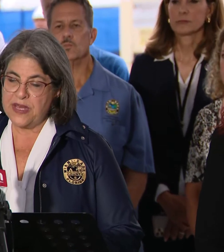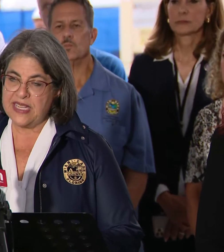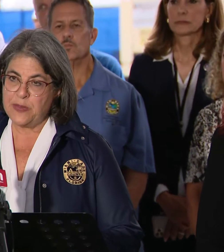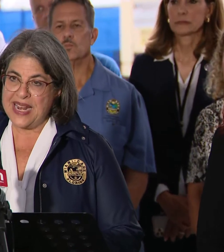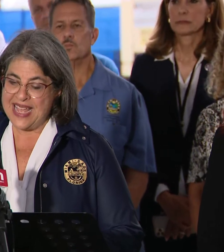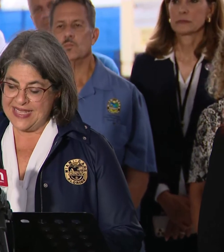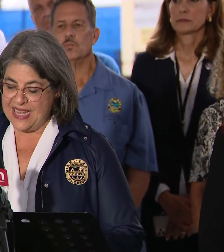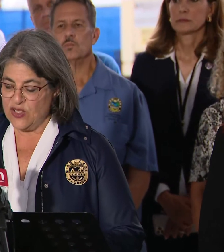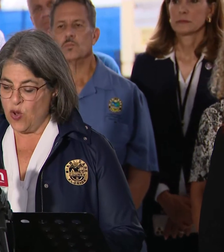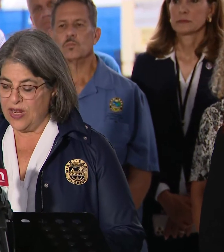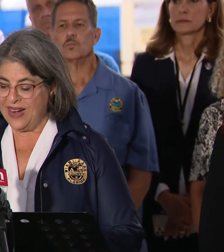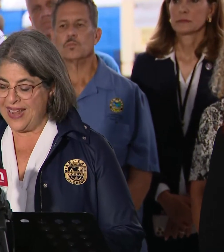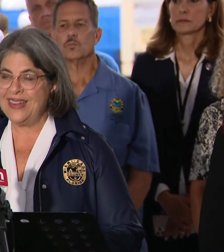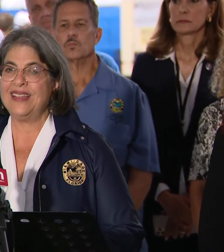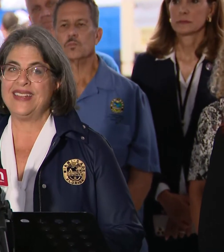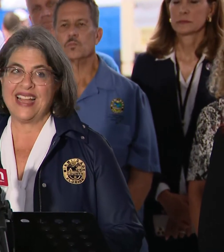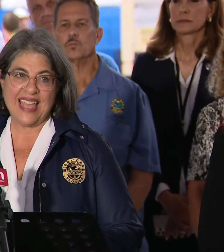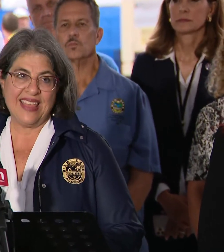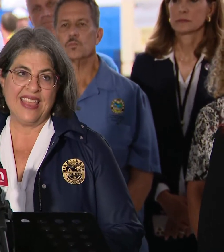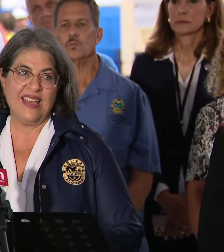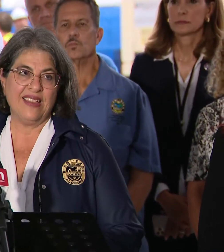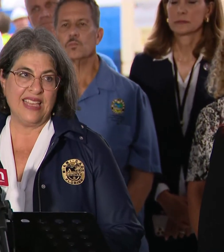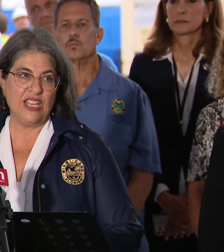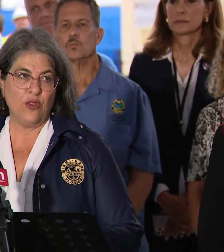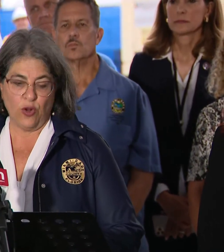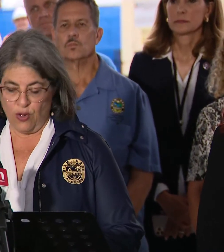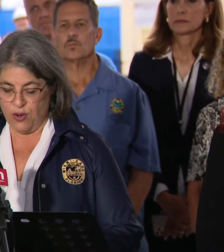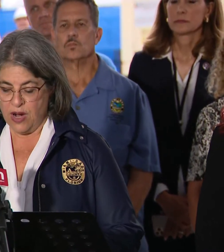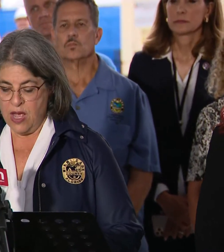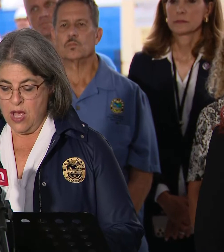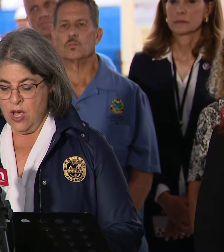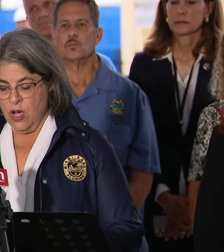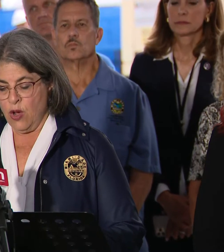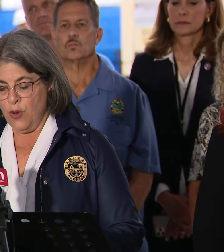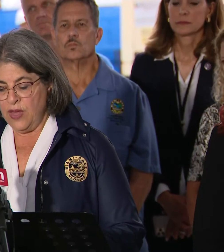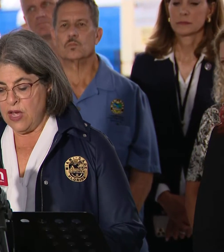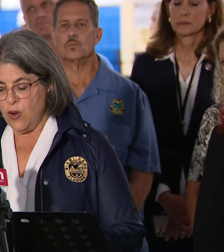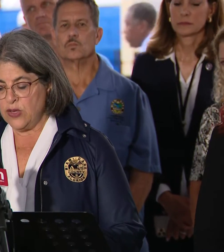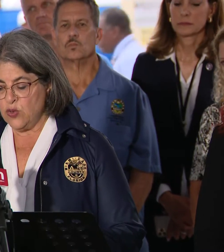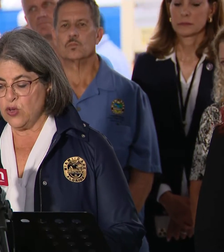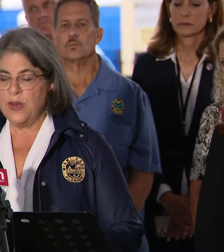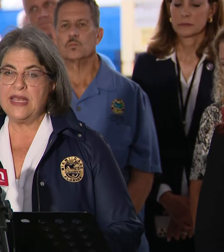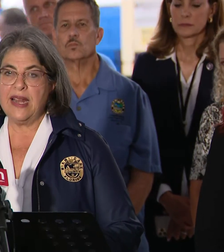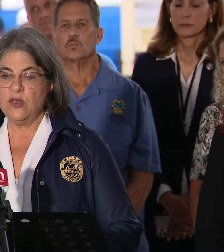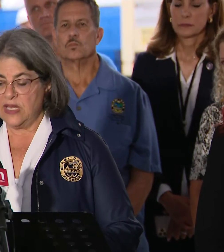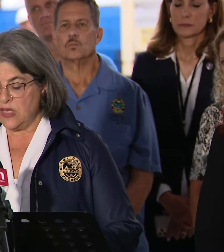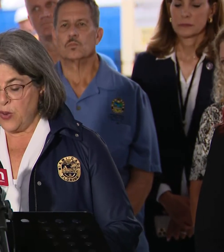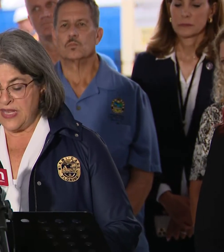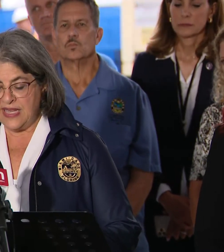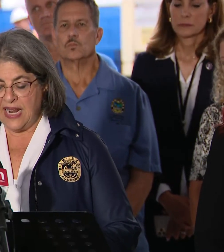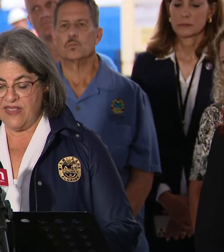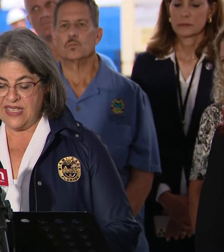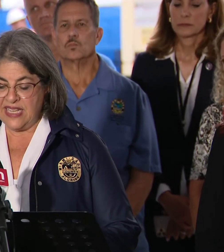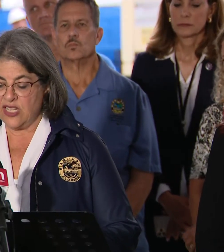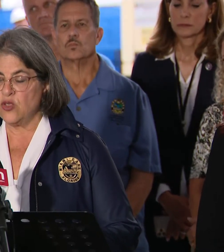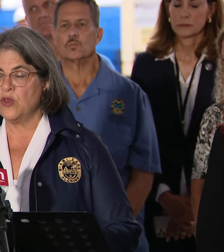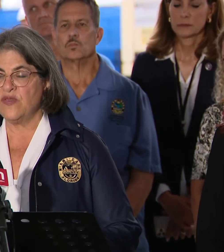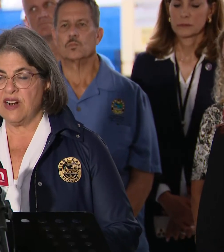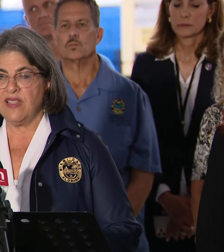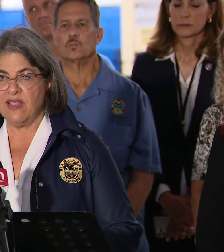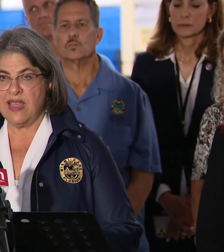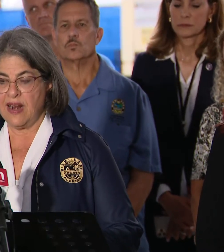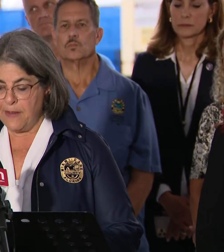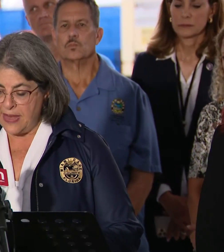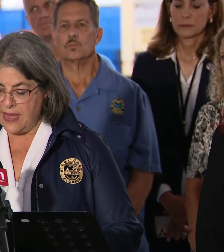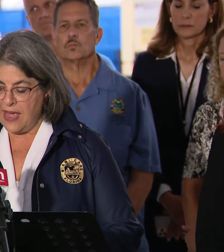sus propias experiencias con gran tragedia y dolor. Como dijo en sus comentarios después de la visita,